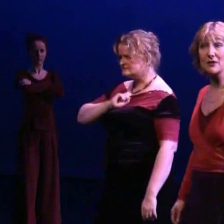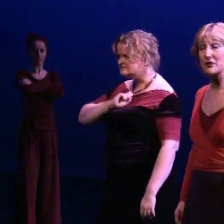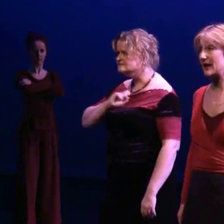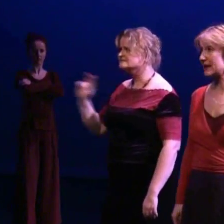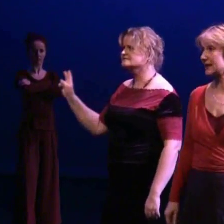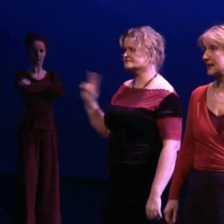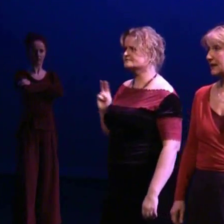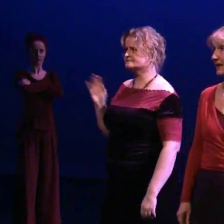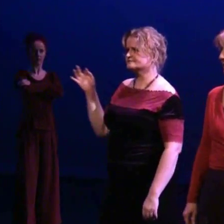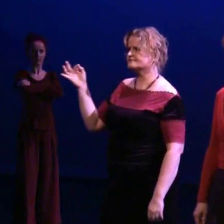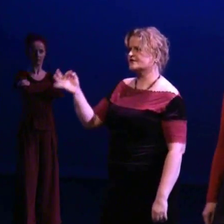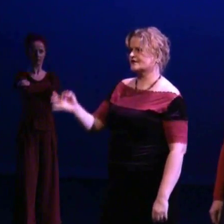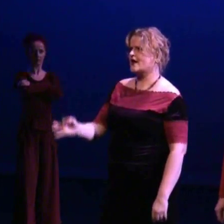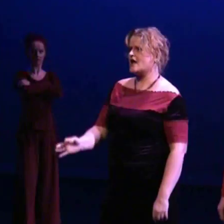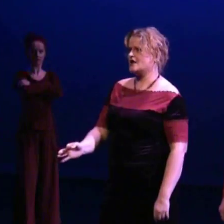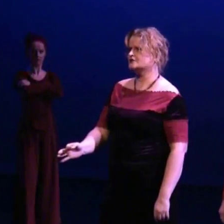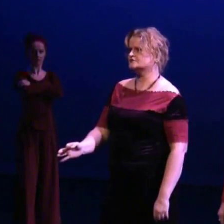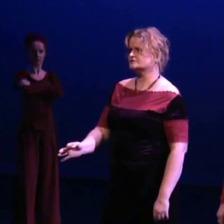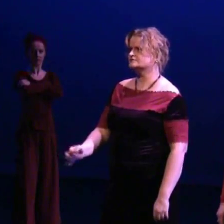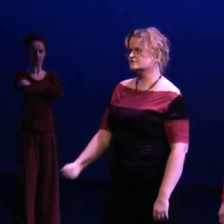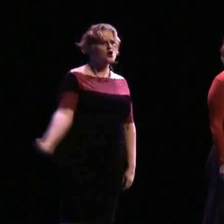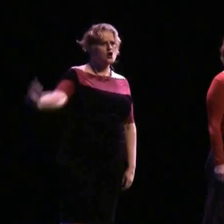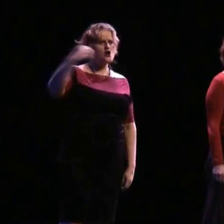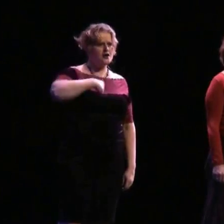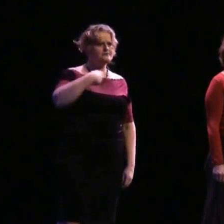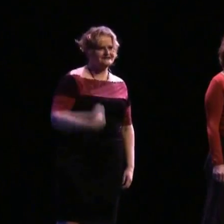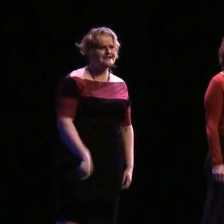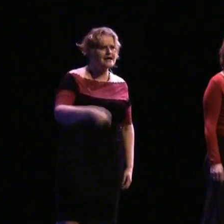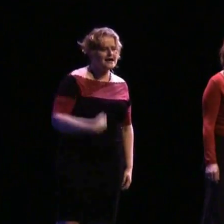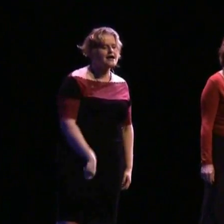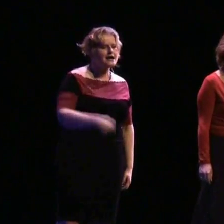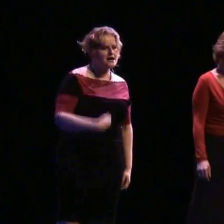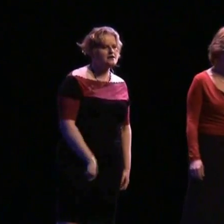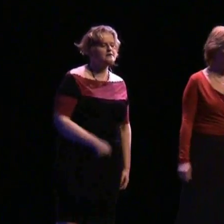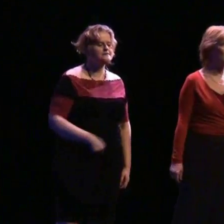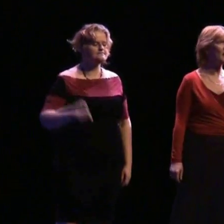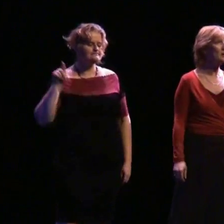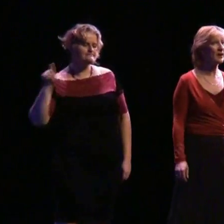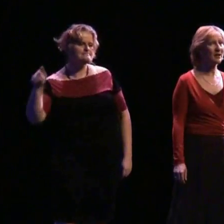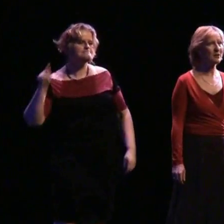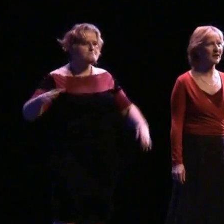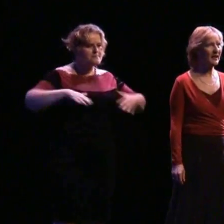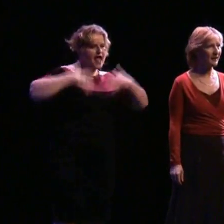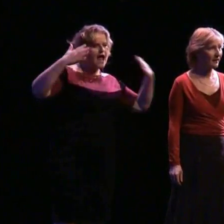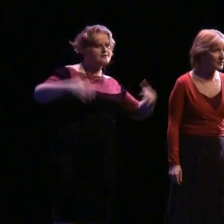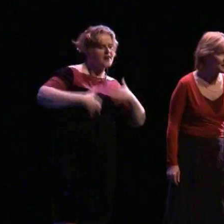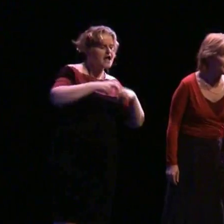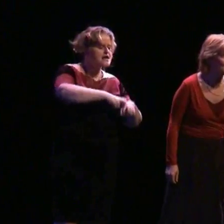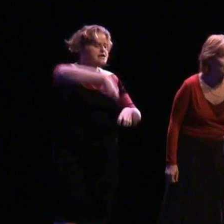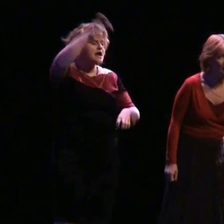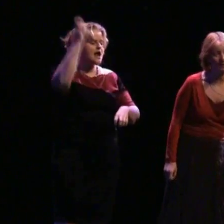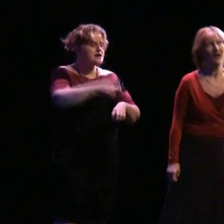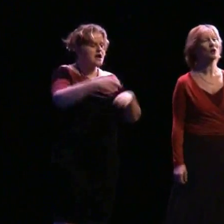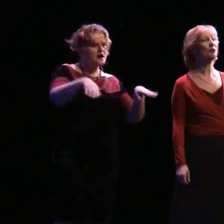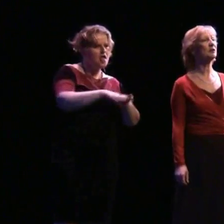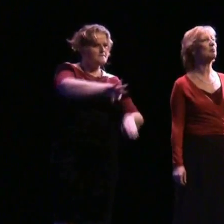overgeven. Tja, dat was even slikken. Maar goed, we gingen naar huis. Thuis aangekomen wilde mijn man meteen beginnen met scheren. Als zijn kind